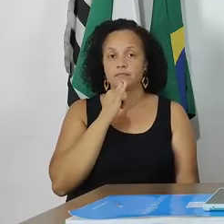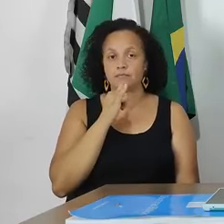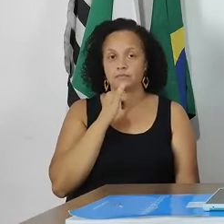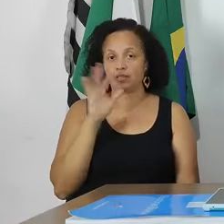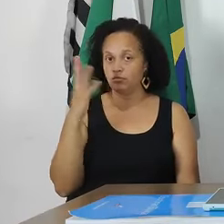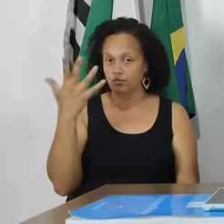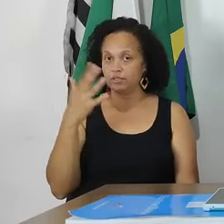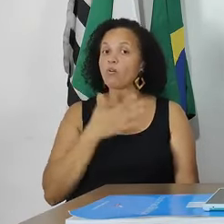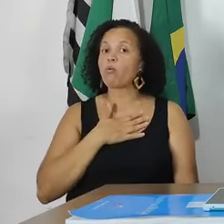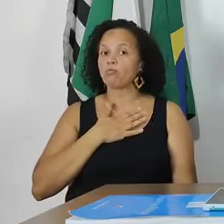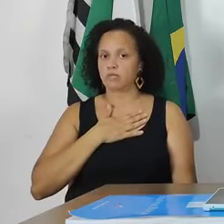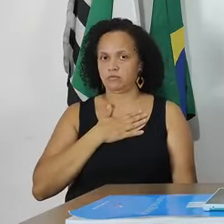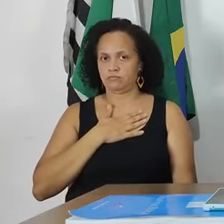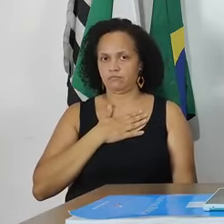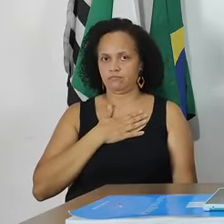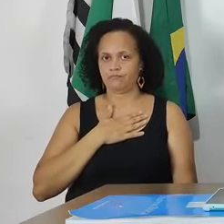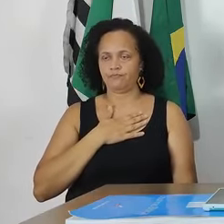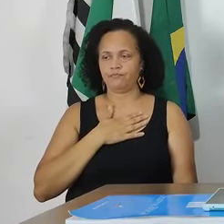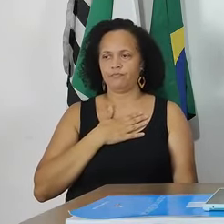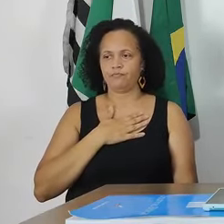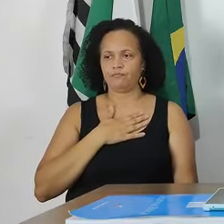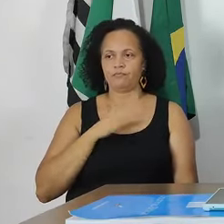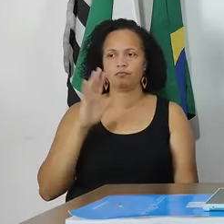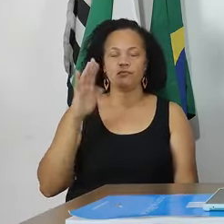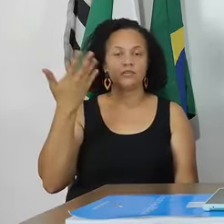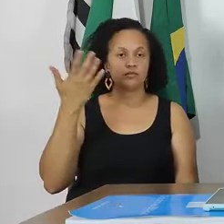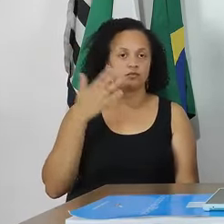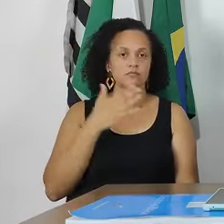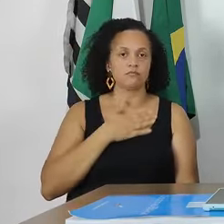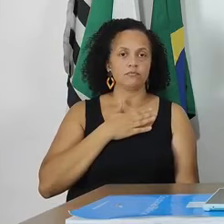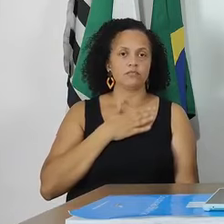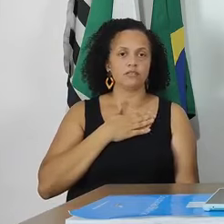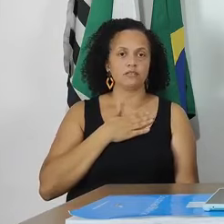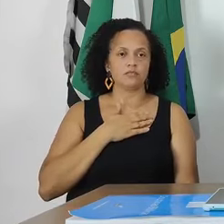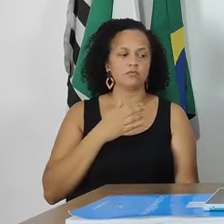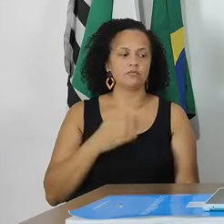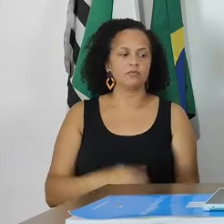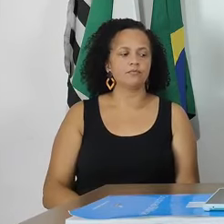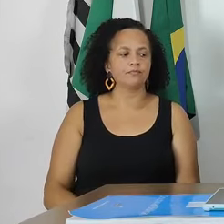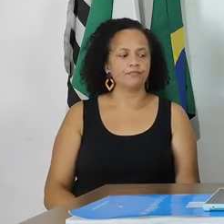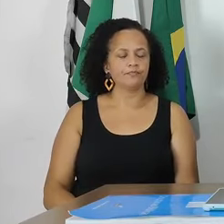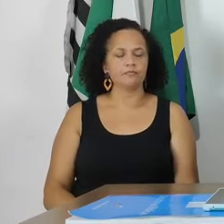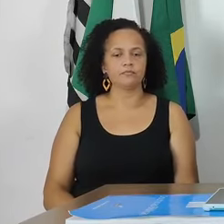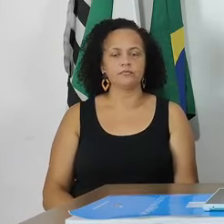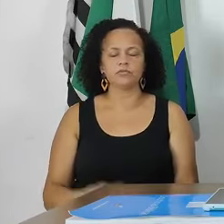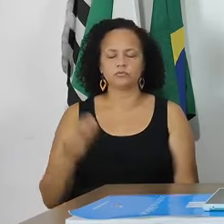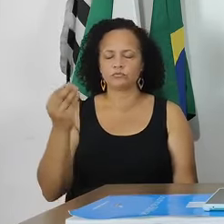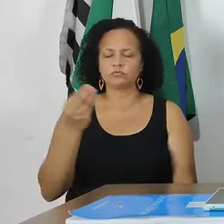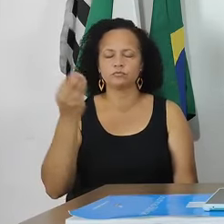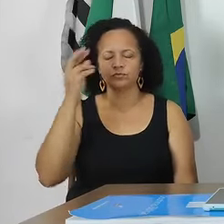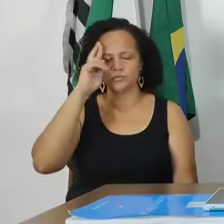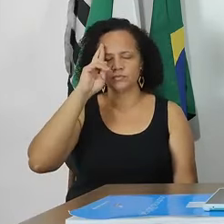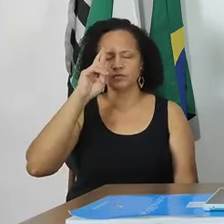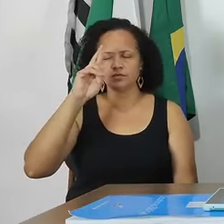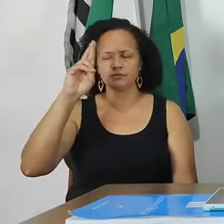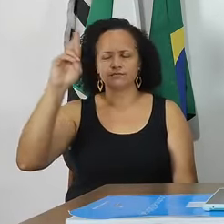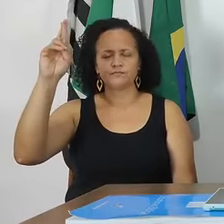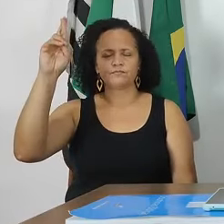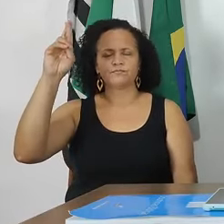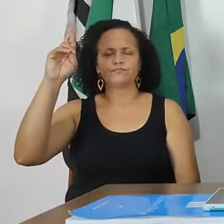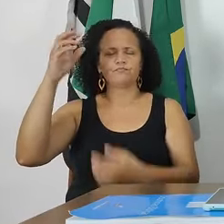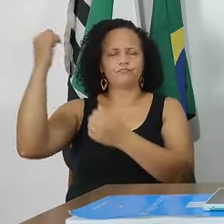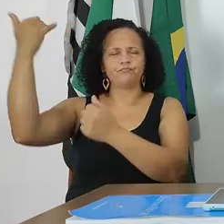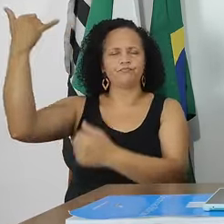né? Isso aconteceu comigo quando o Senhor ministrou essa palavra para mim, essa direção que Ele me